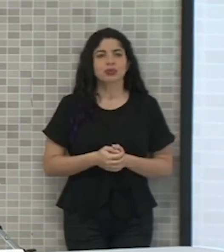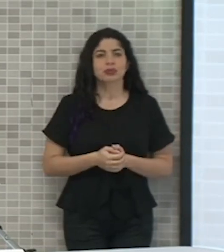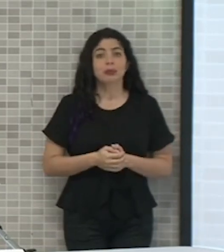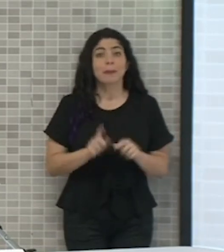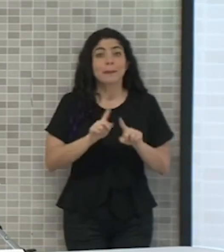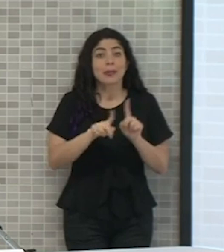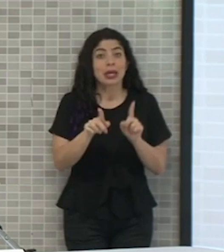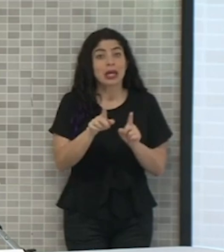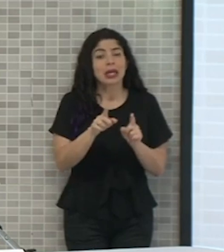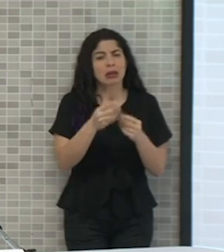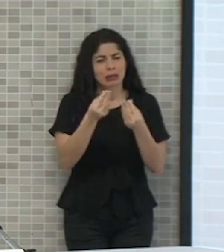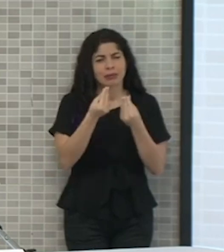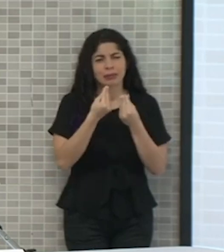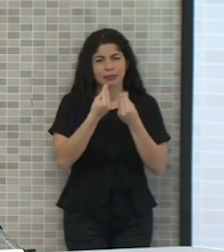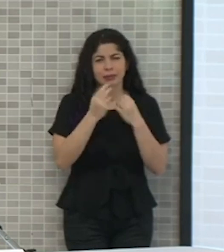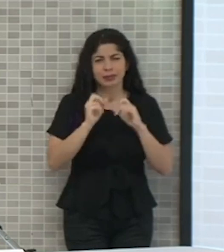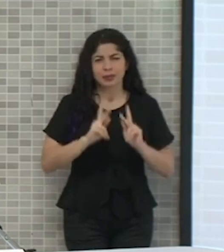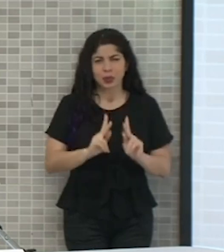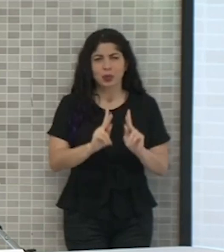permítanme asimismo